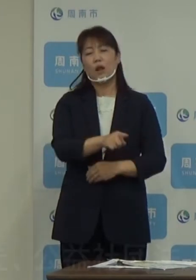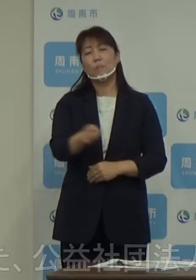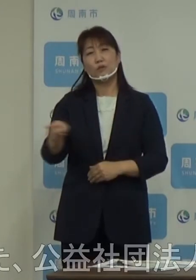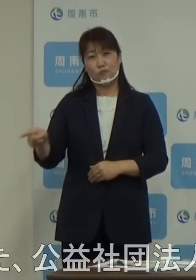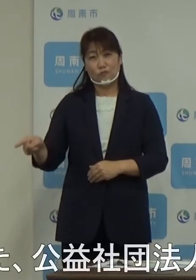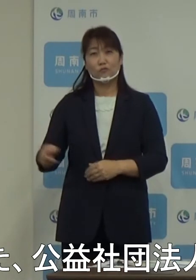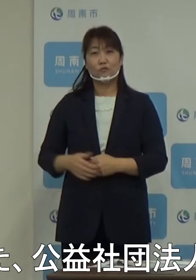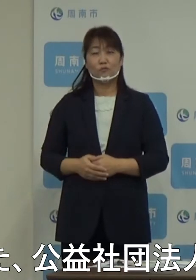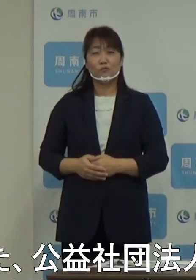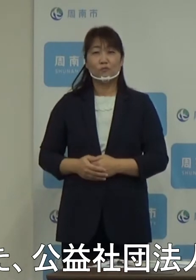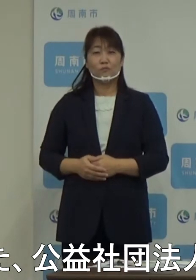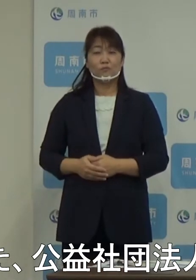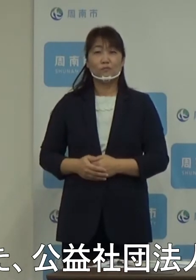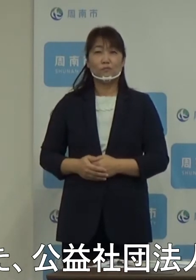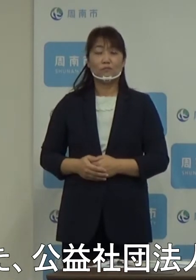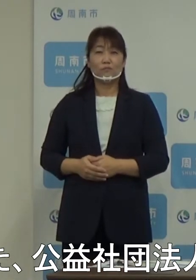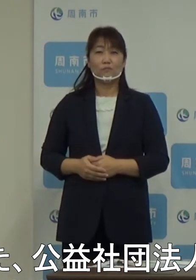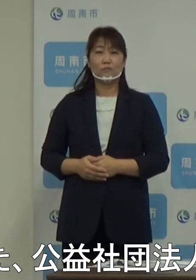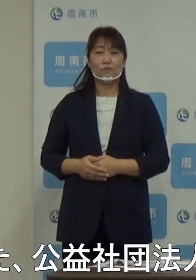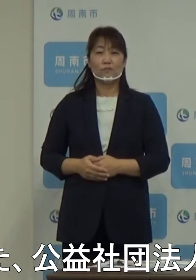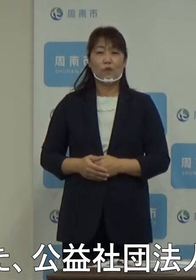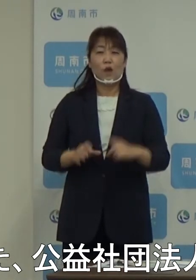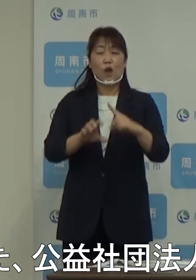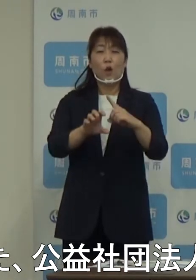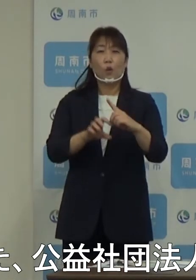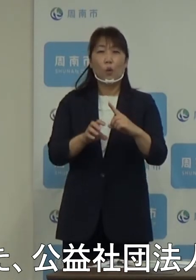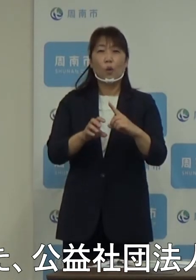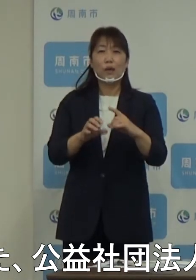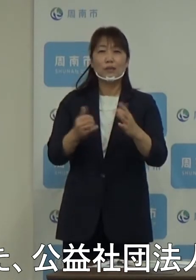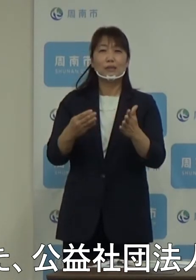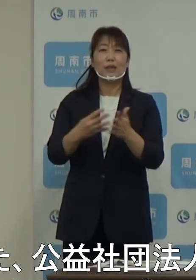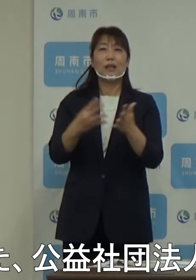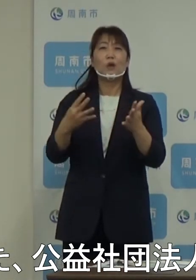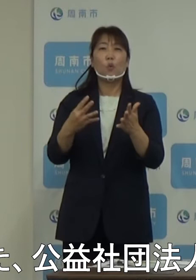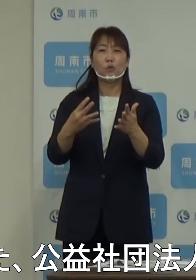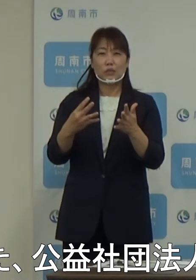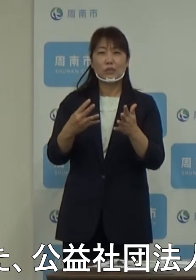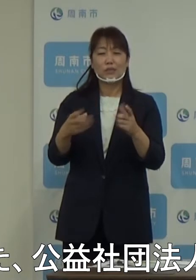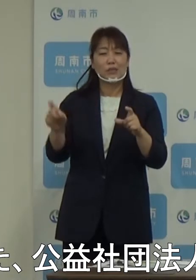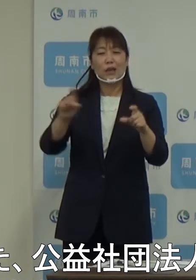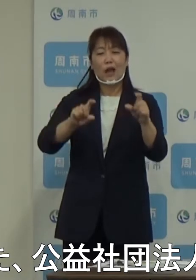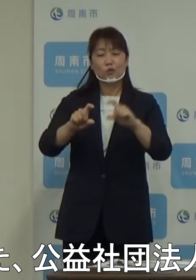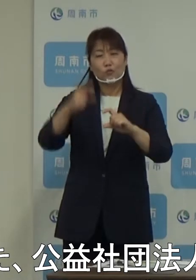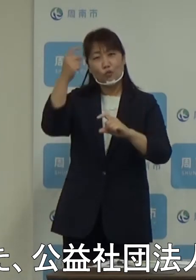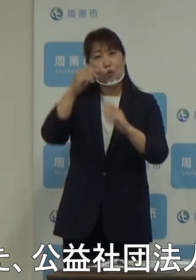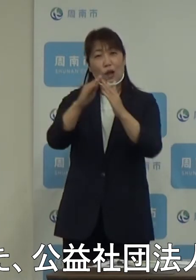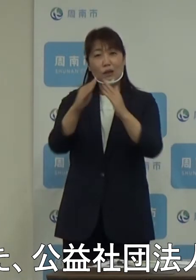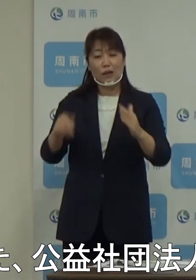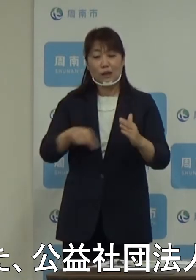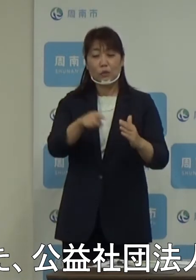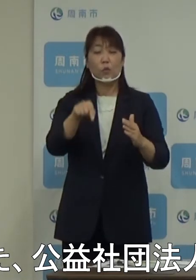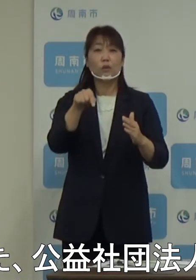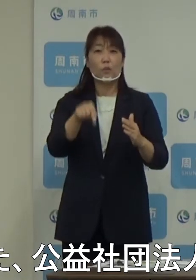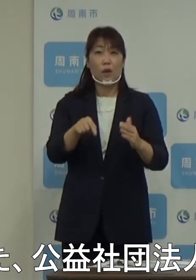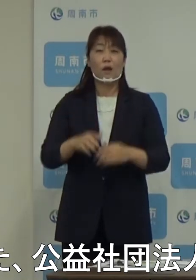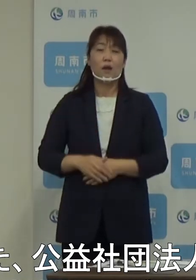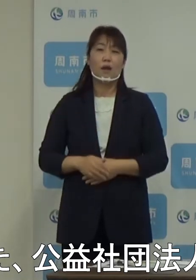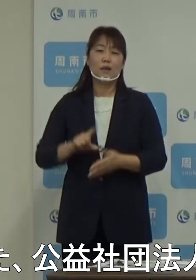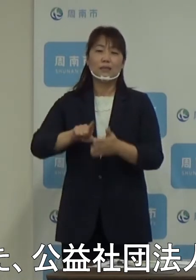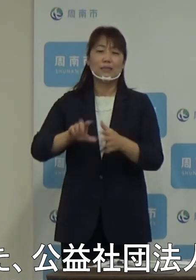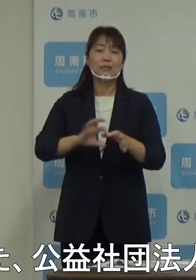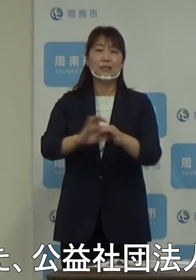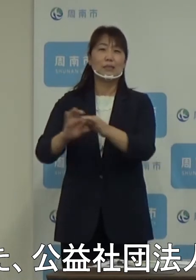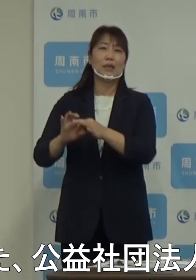。また公益社団法人科学工学会におかれましては、地域連